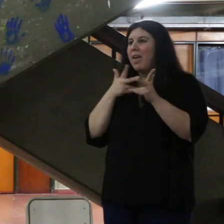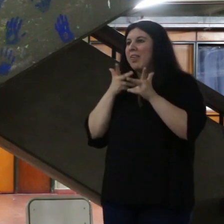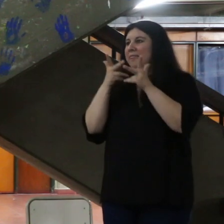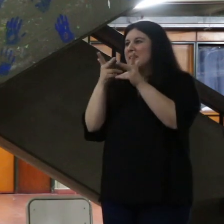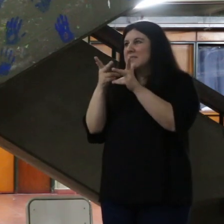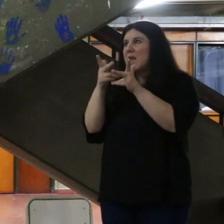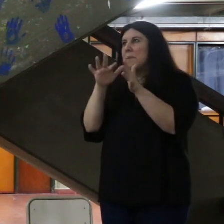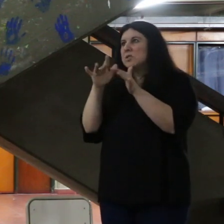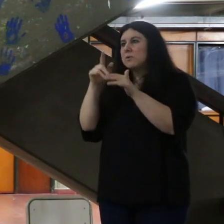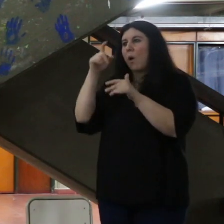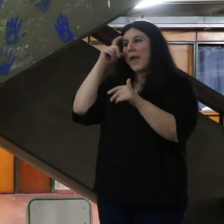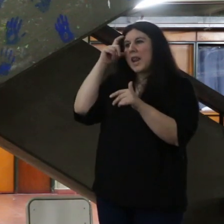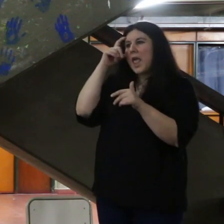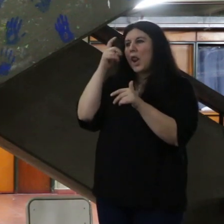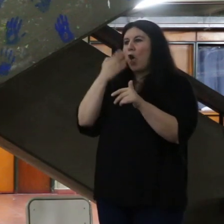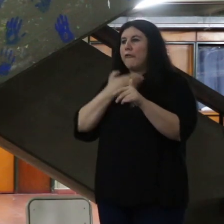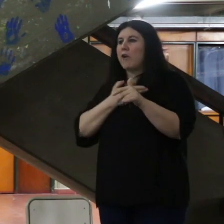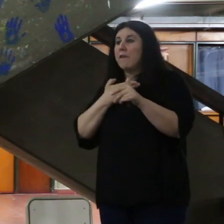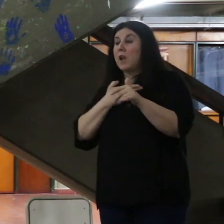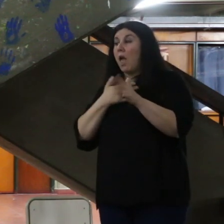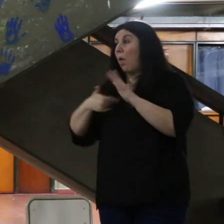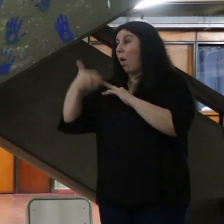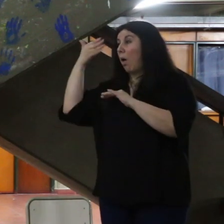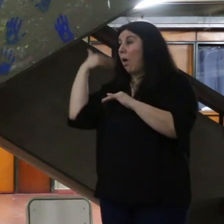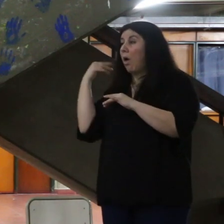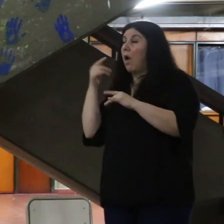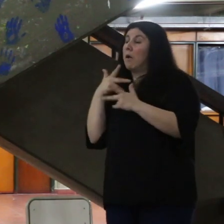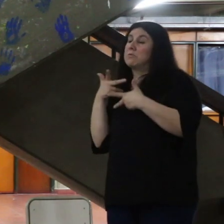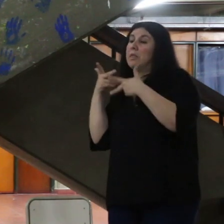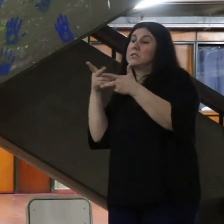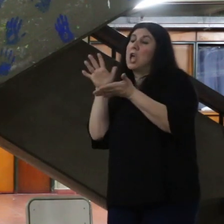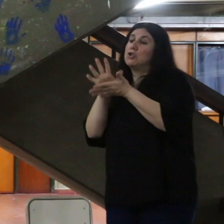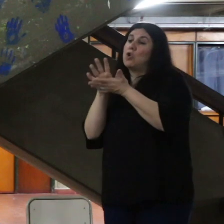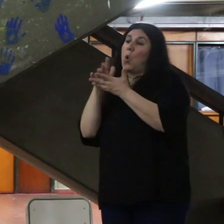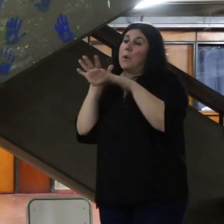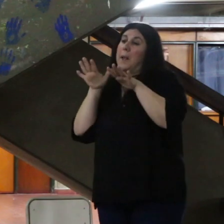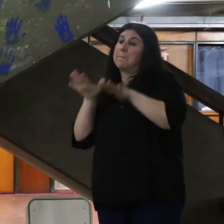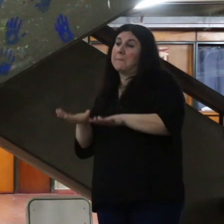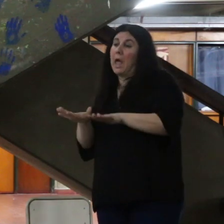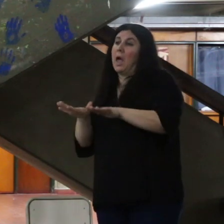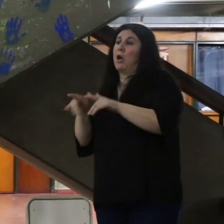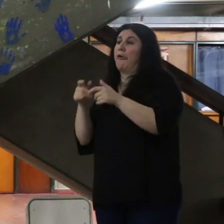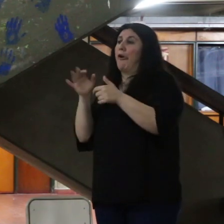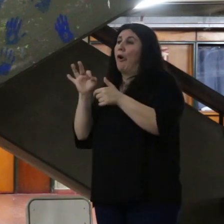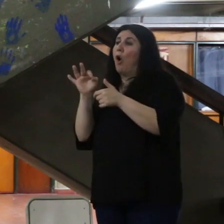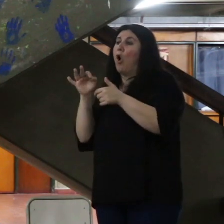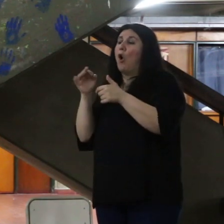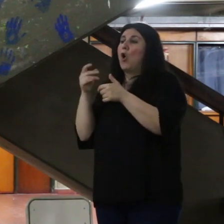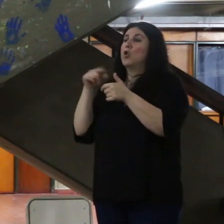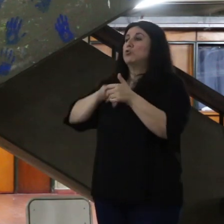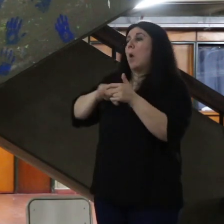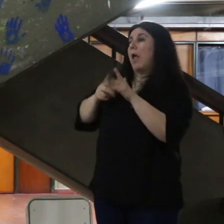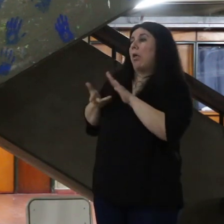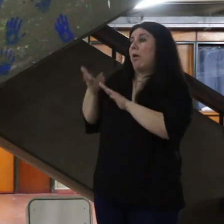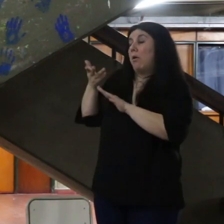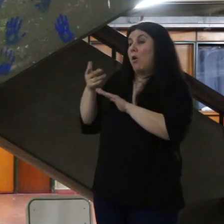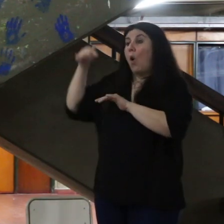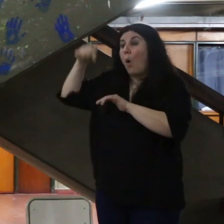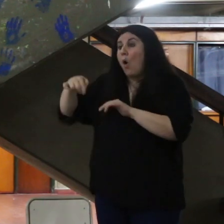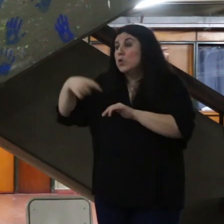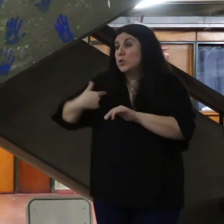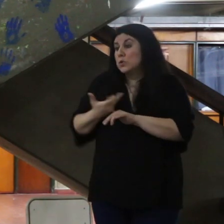en enero y febrero con las paritarias y los paros, y marzo. ¿Sí? Hoy la sociedad